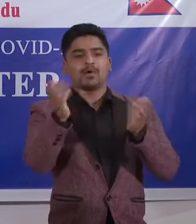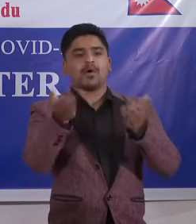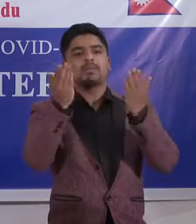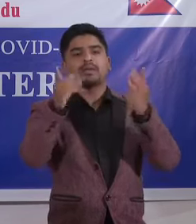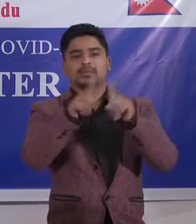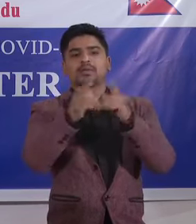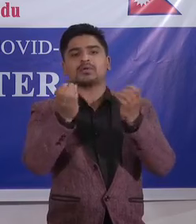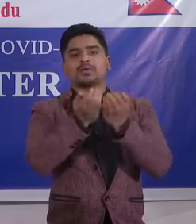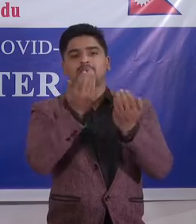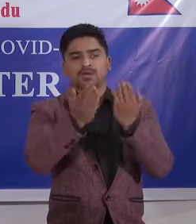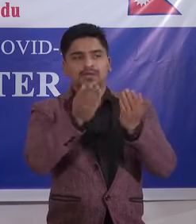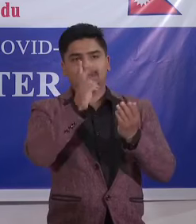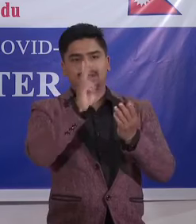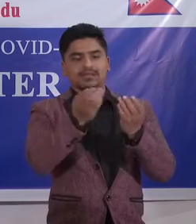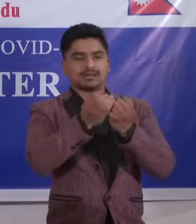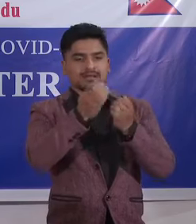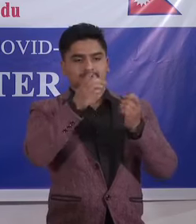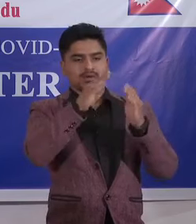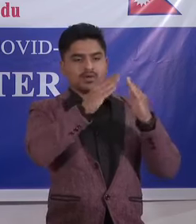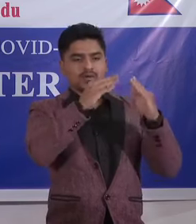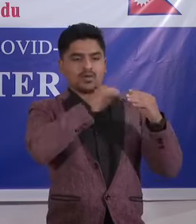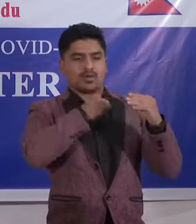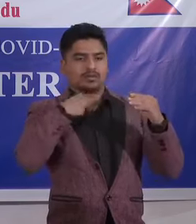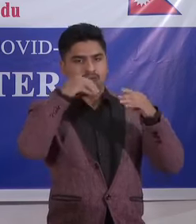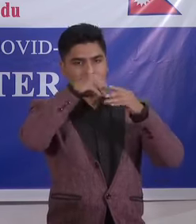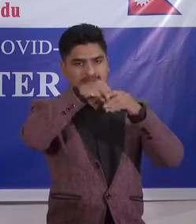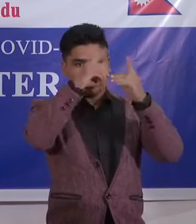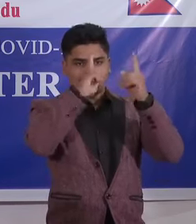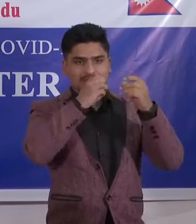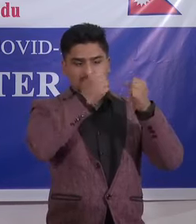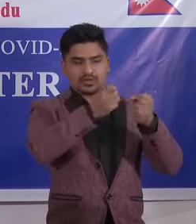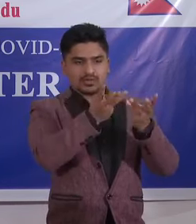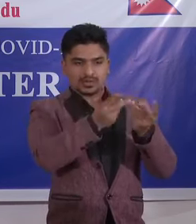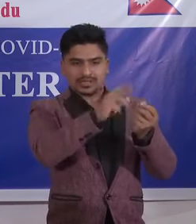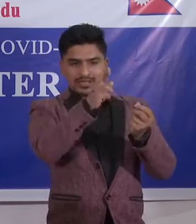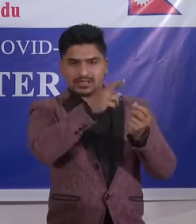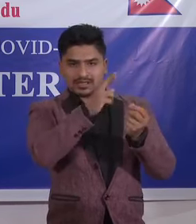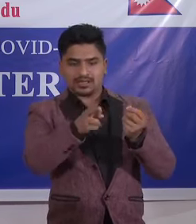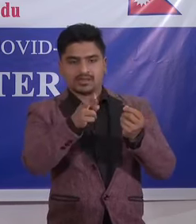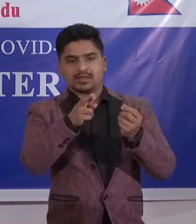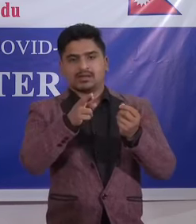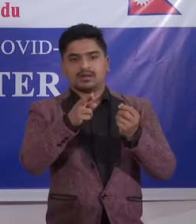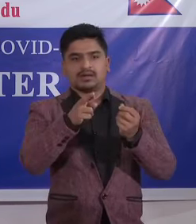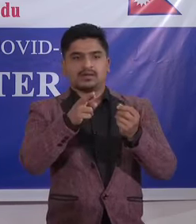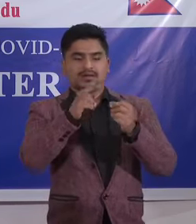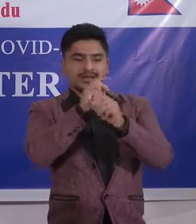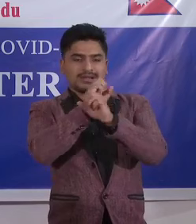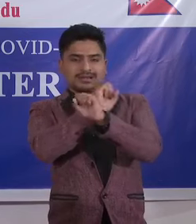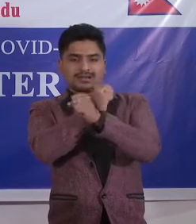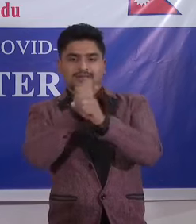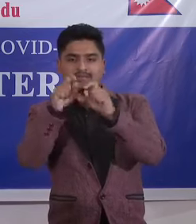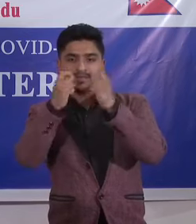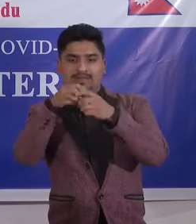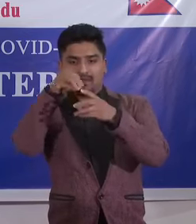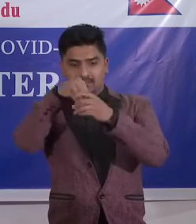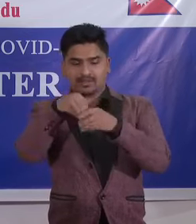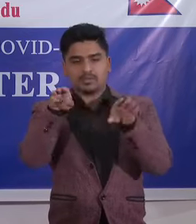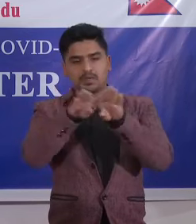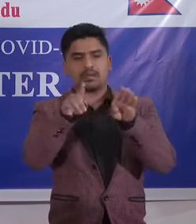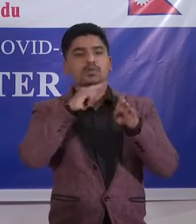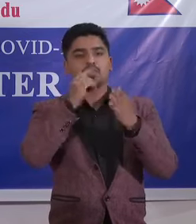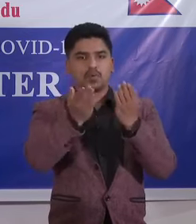ताल मेल्ढ और